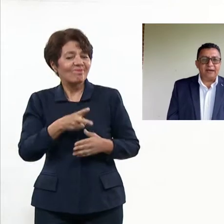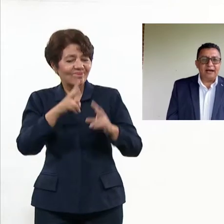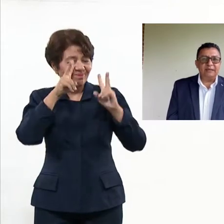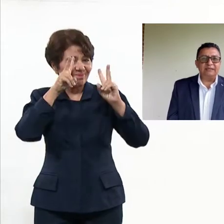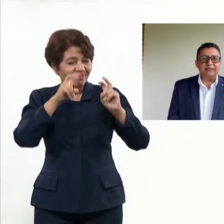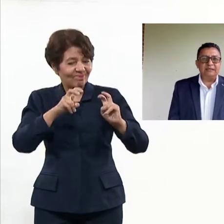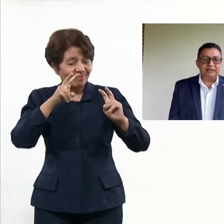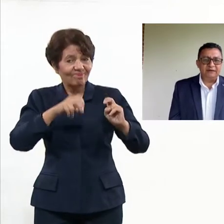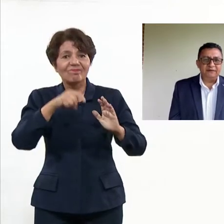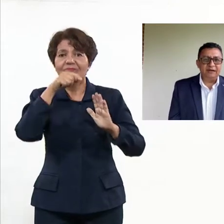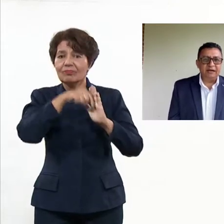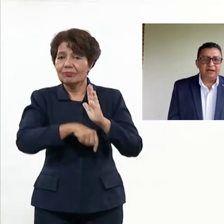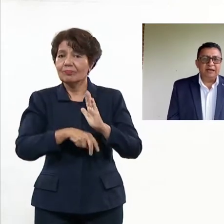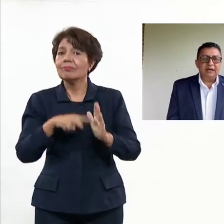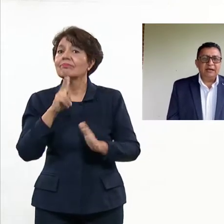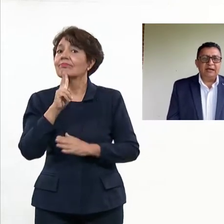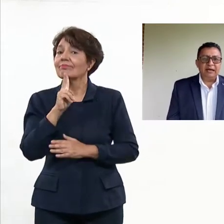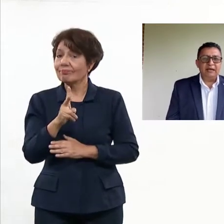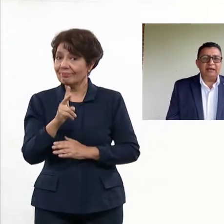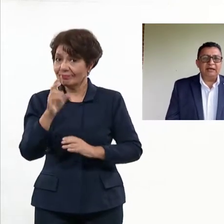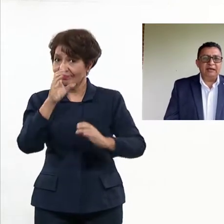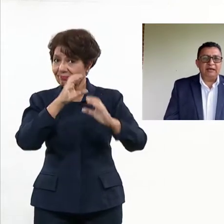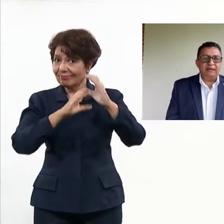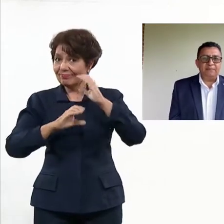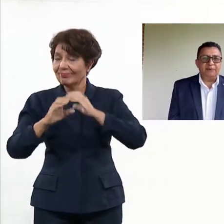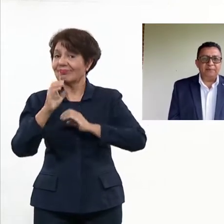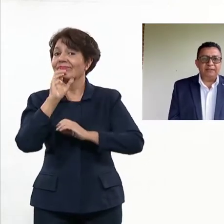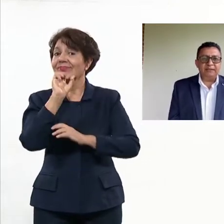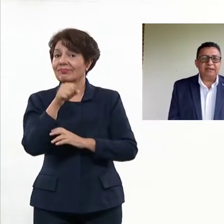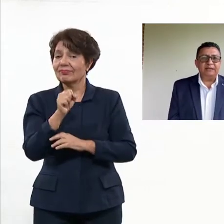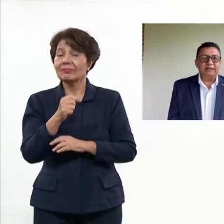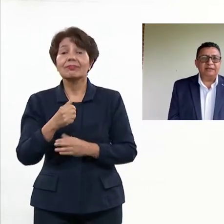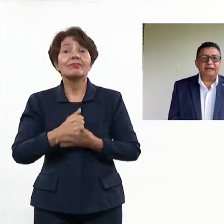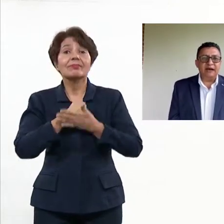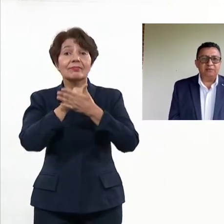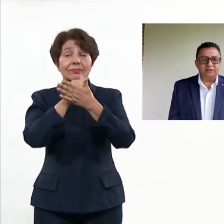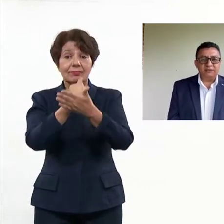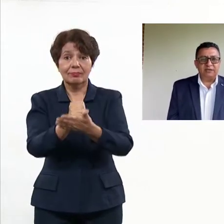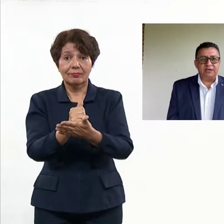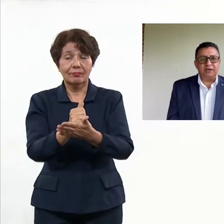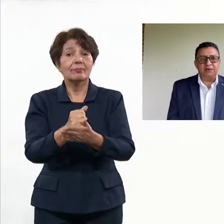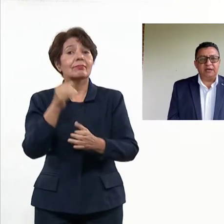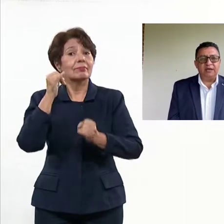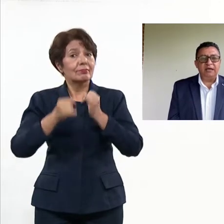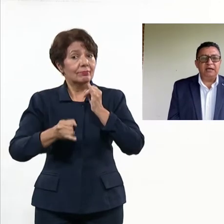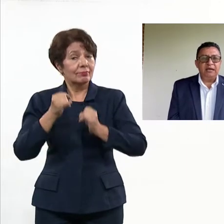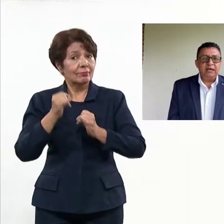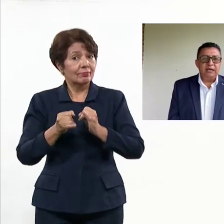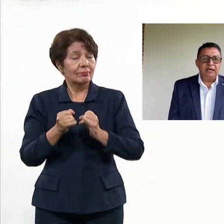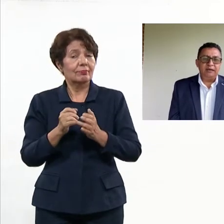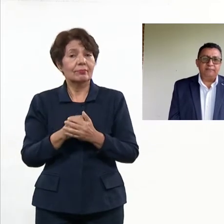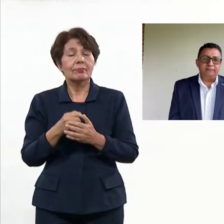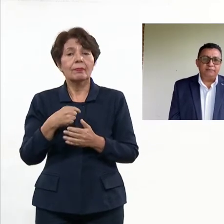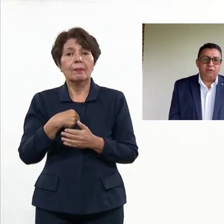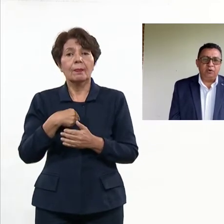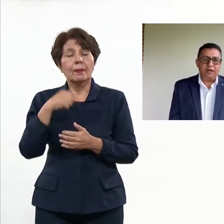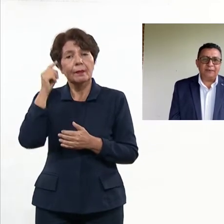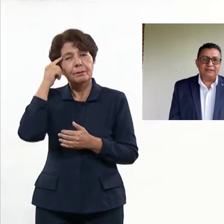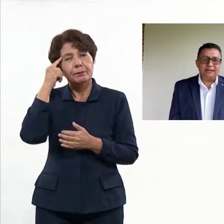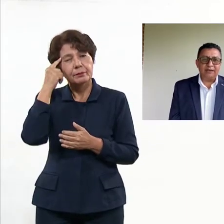veraz científica que permita que se haga justicia y creo que